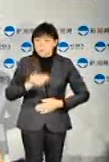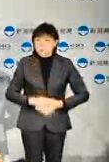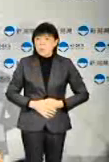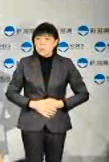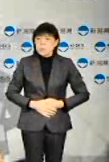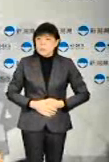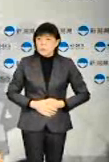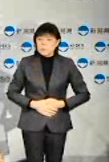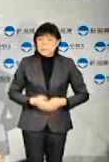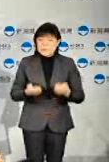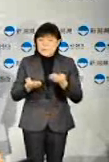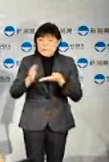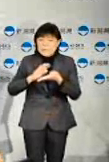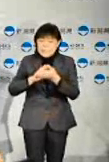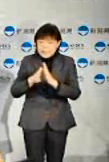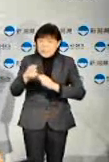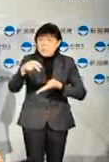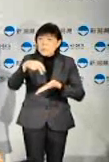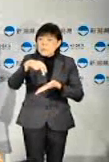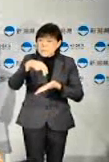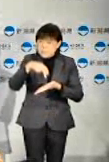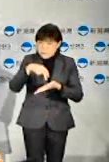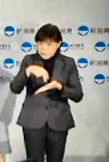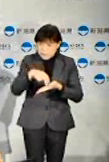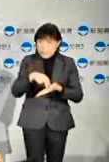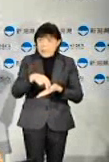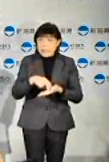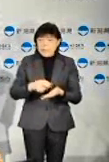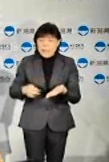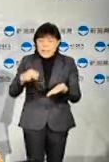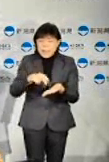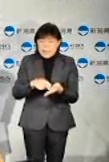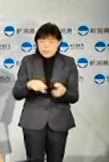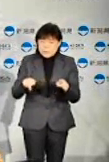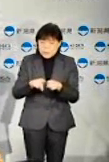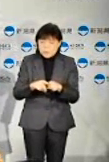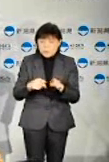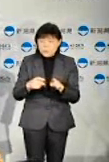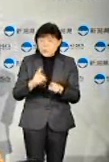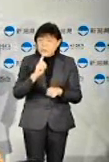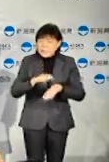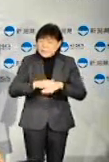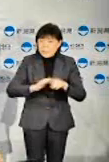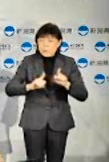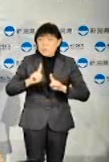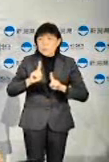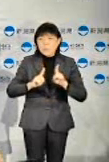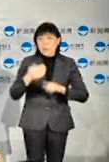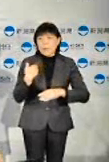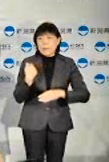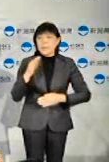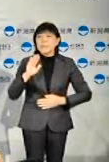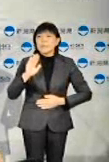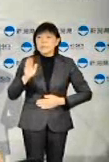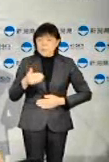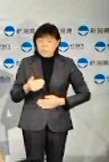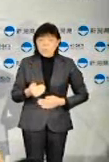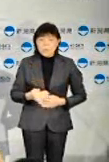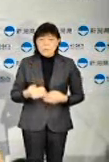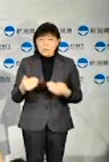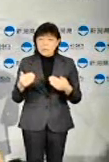県ね、新潟県版 その、まあ、ライドシェアっていう形の名前なのかちょっと分かりませんけれど、そこをこう交通弱者の方